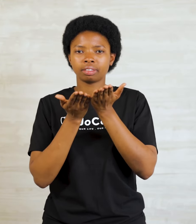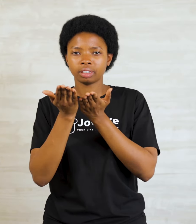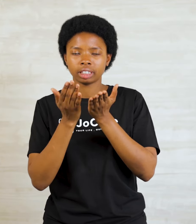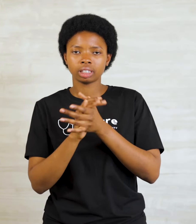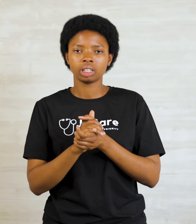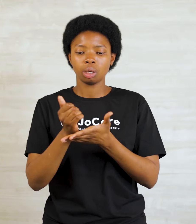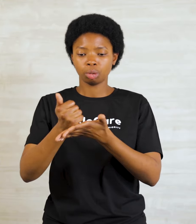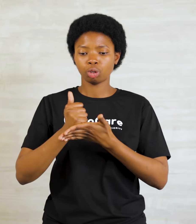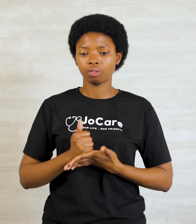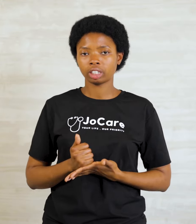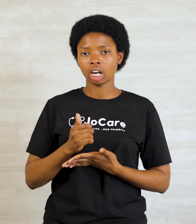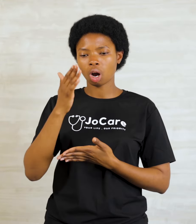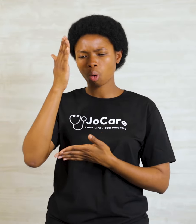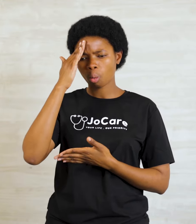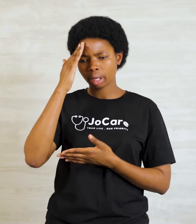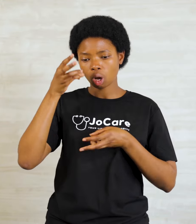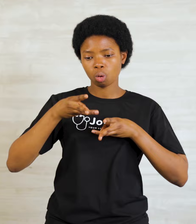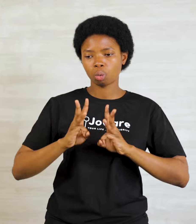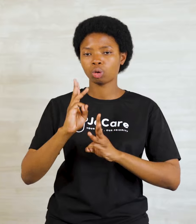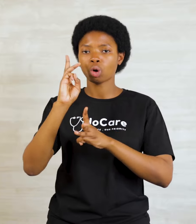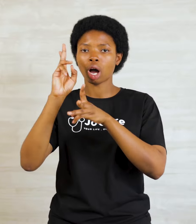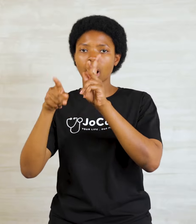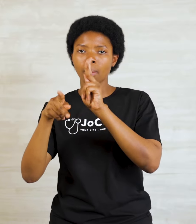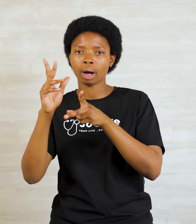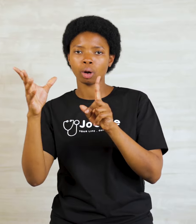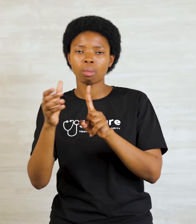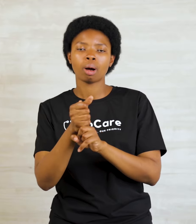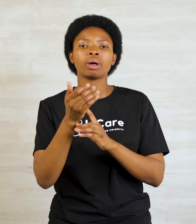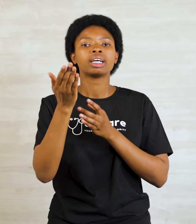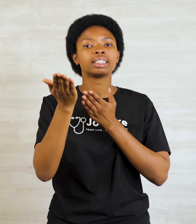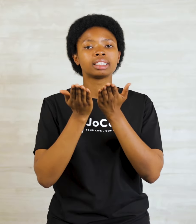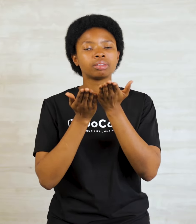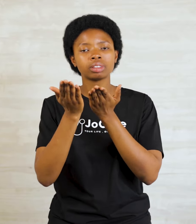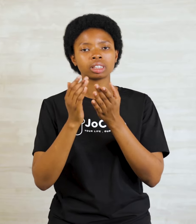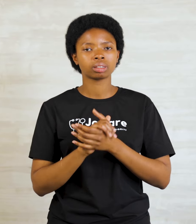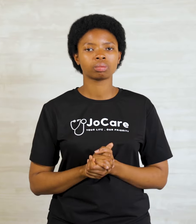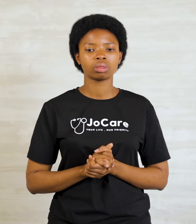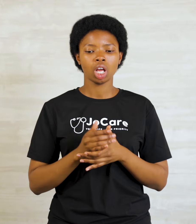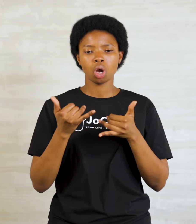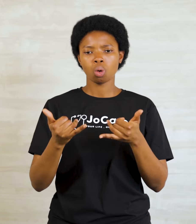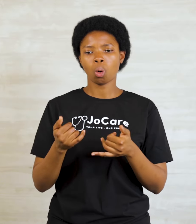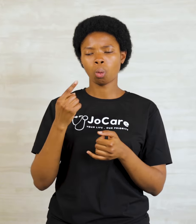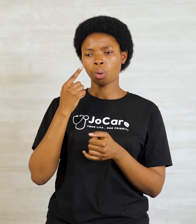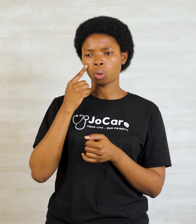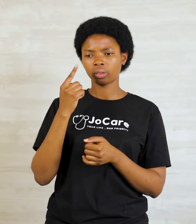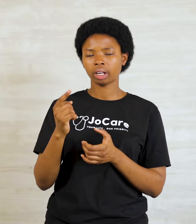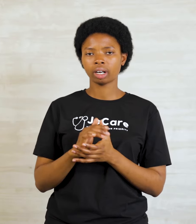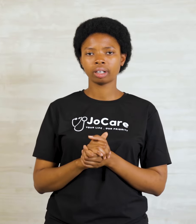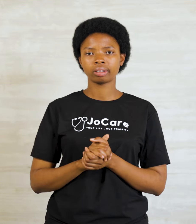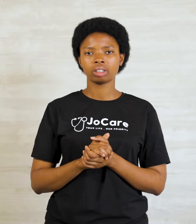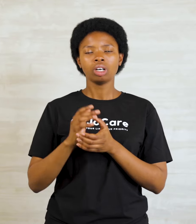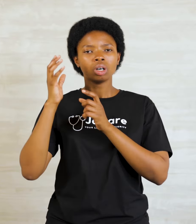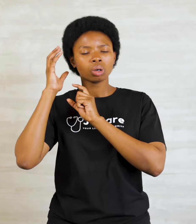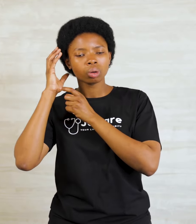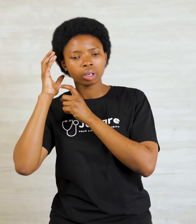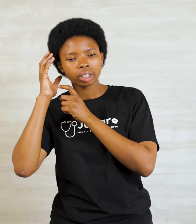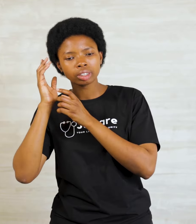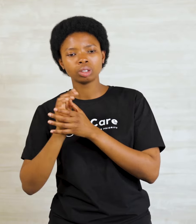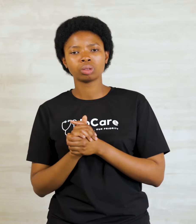bashobora kubona izo service yego nkubu urasanga kuri radio barakumenyesha ko umujyanama